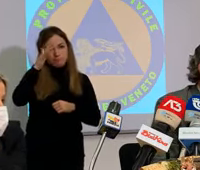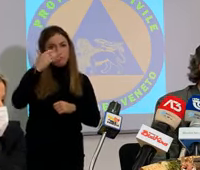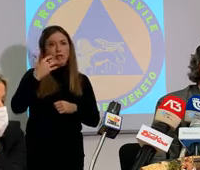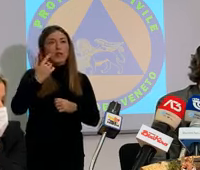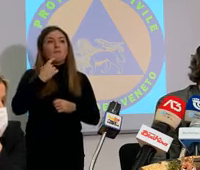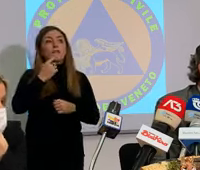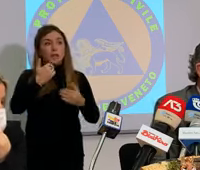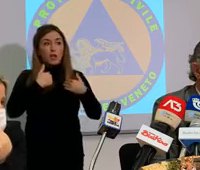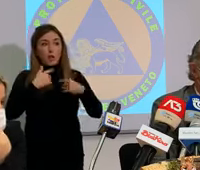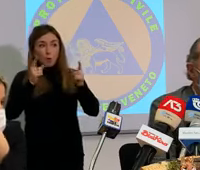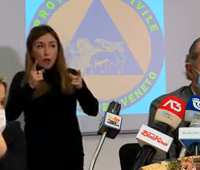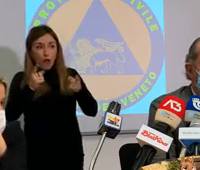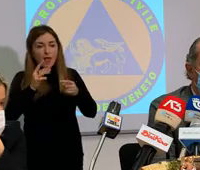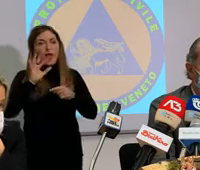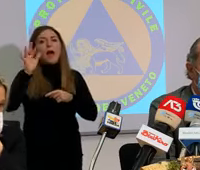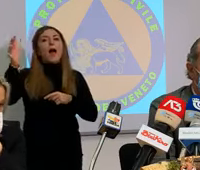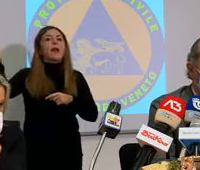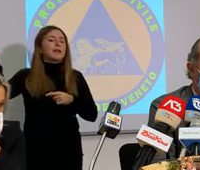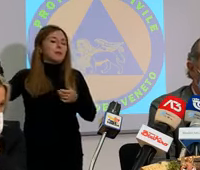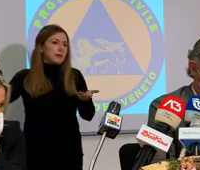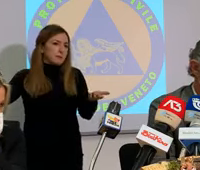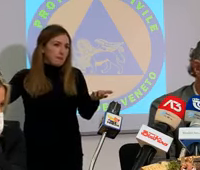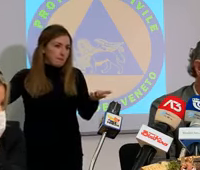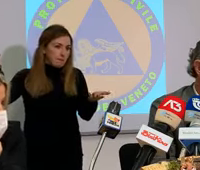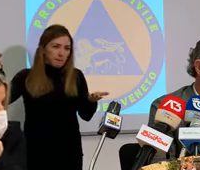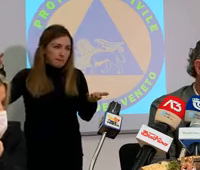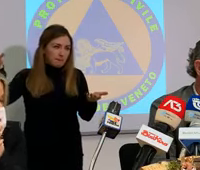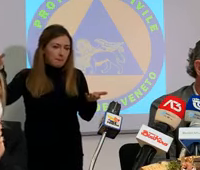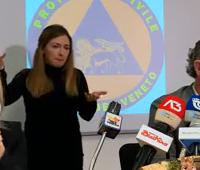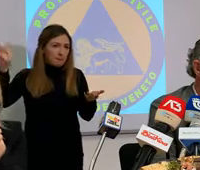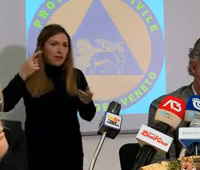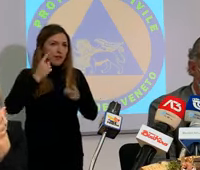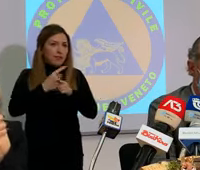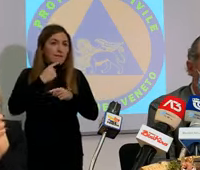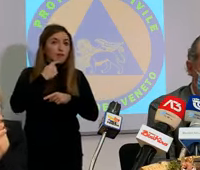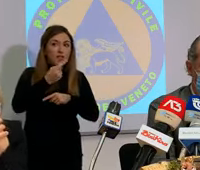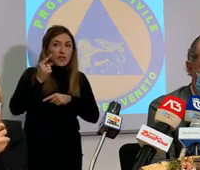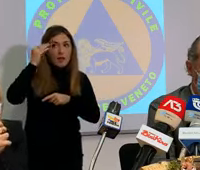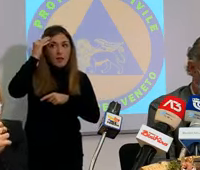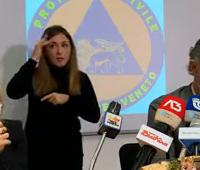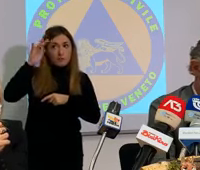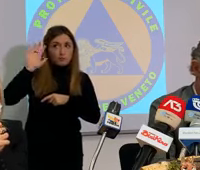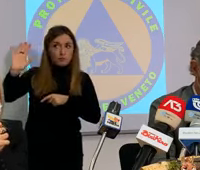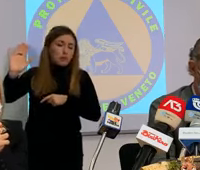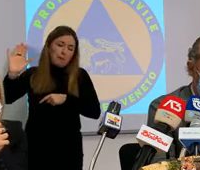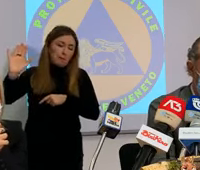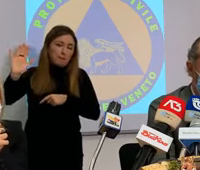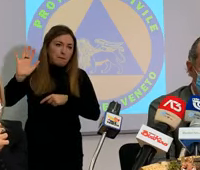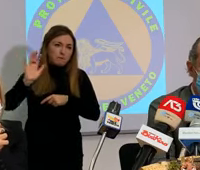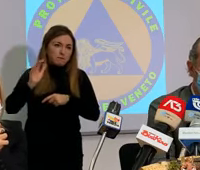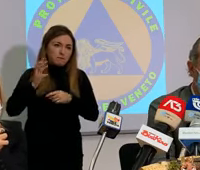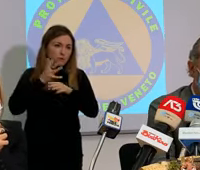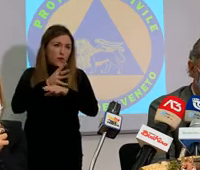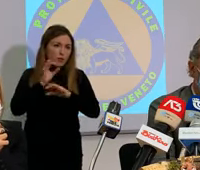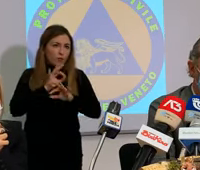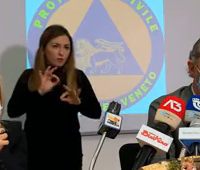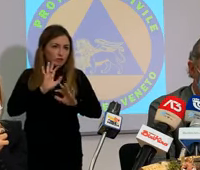io nel senso poi gli altri non trovo corretto darvi una un bilancio di cosa hanno detto gli altri che più o meno